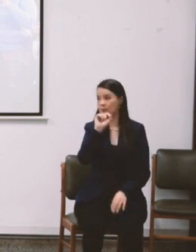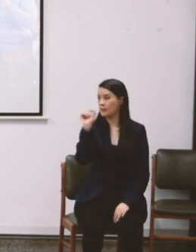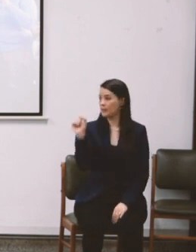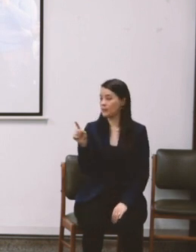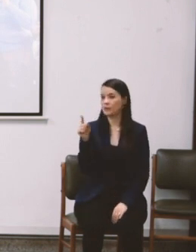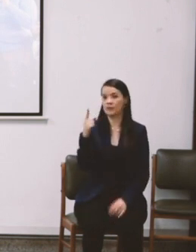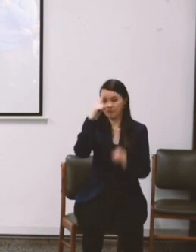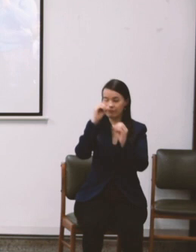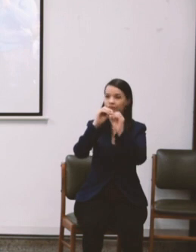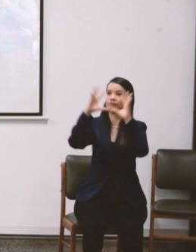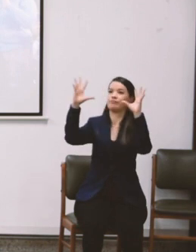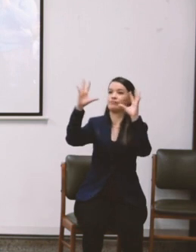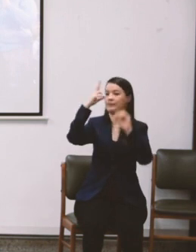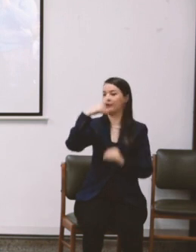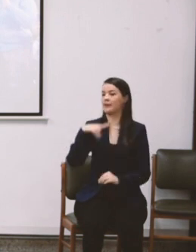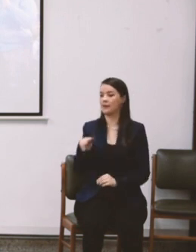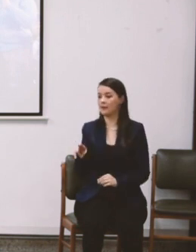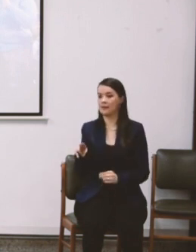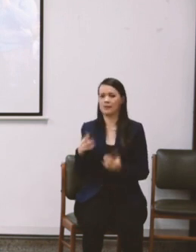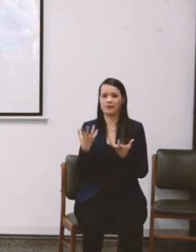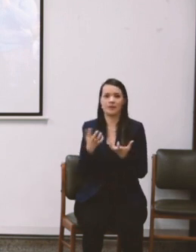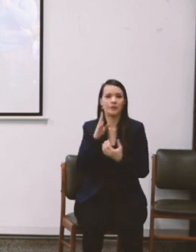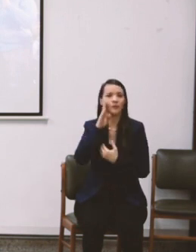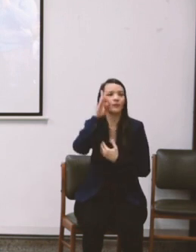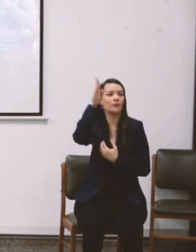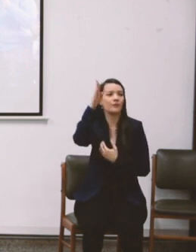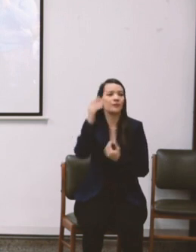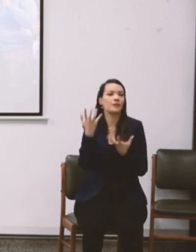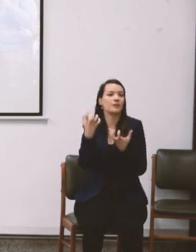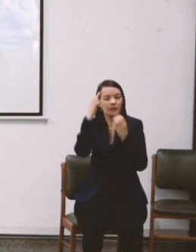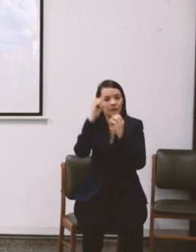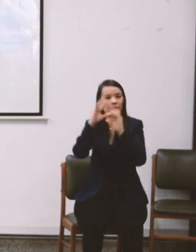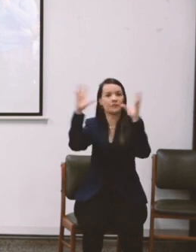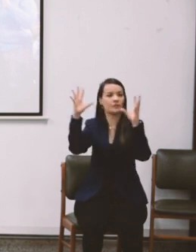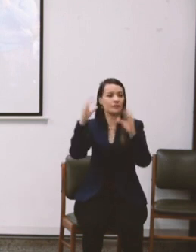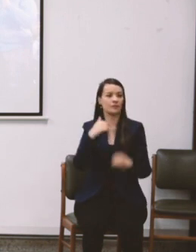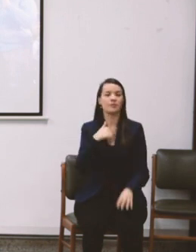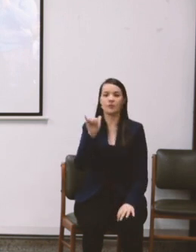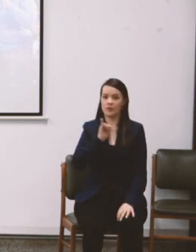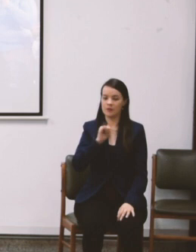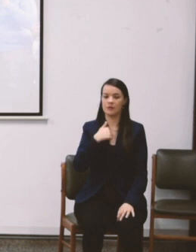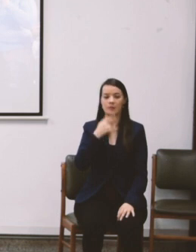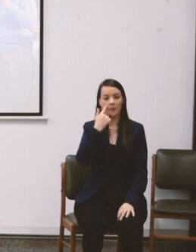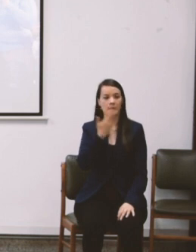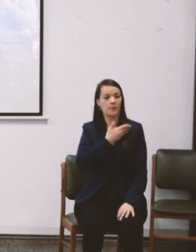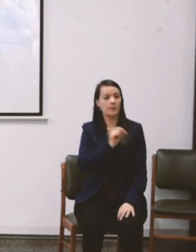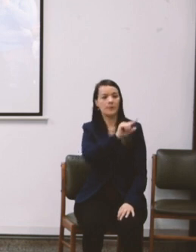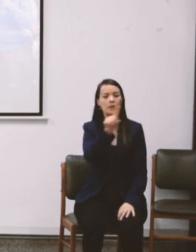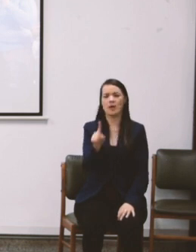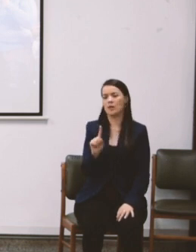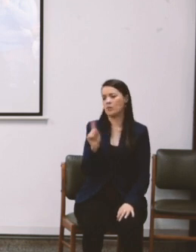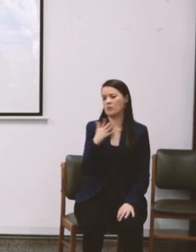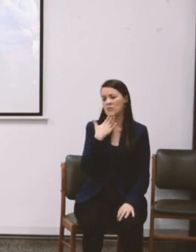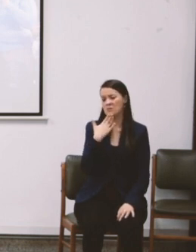tus expectativas con el futuro o el estudio de tu vida? Yo también he preguntado eso a padres de familia y me dicen,